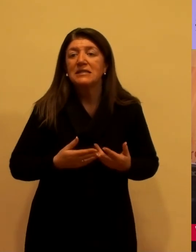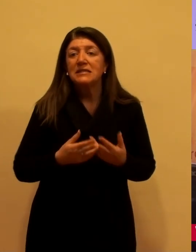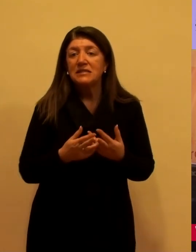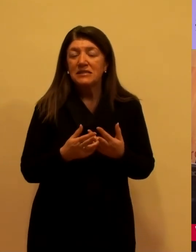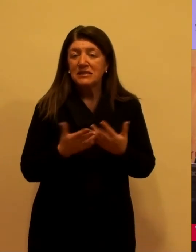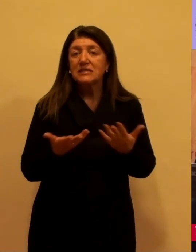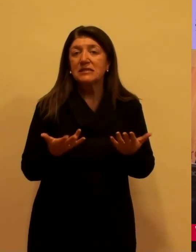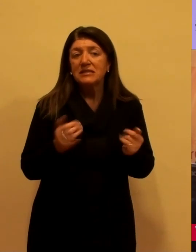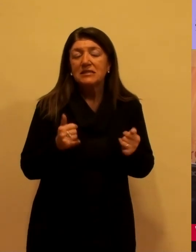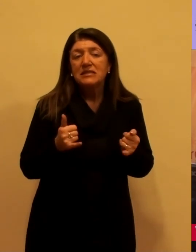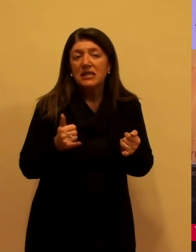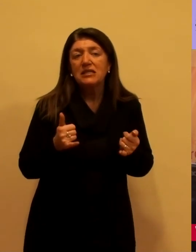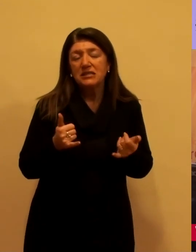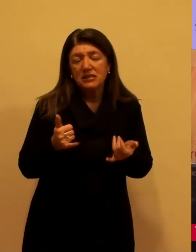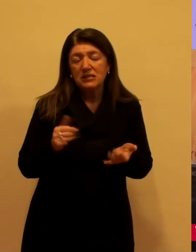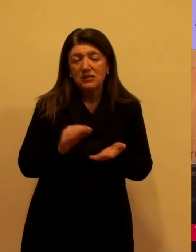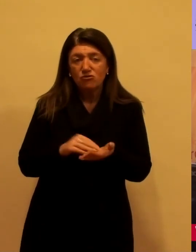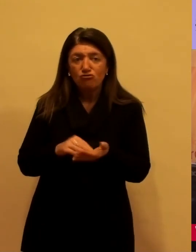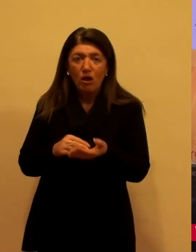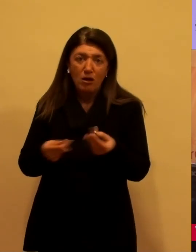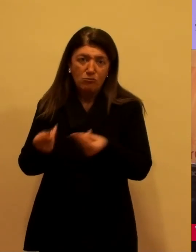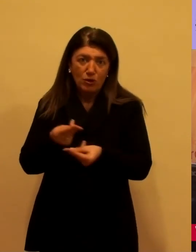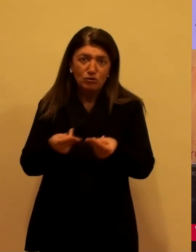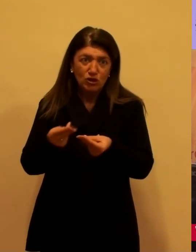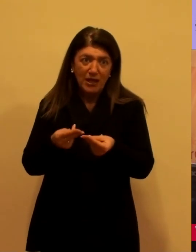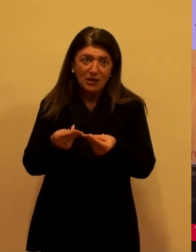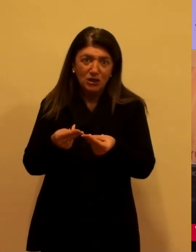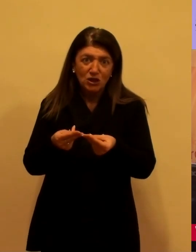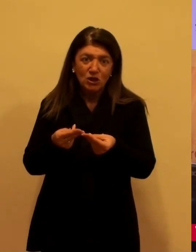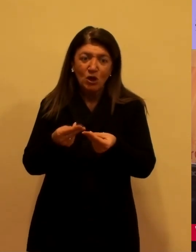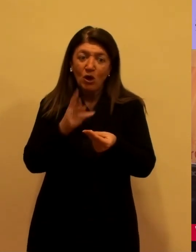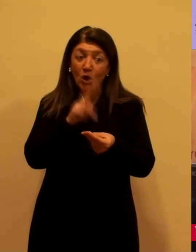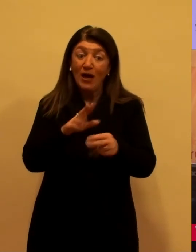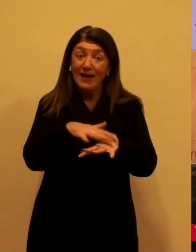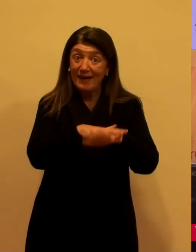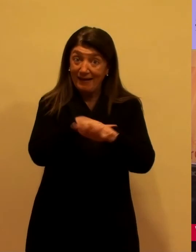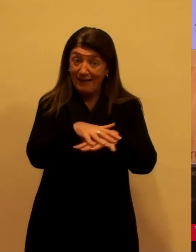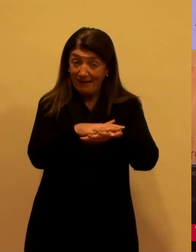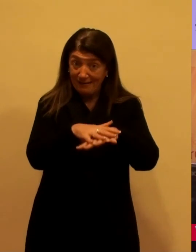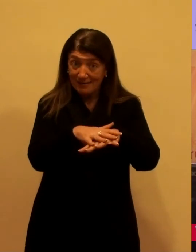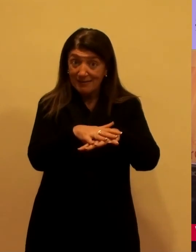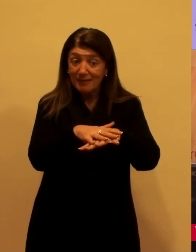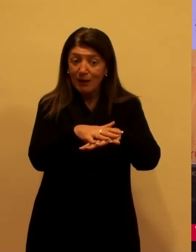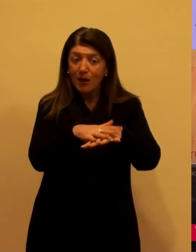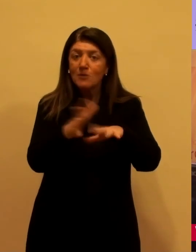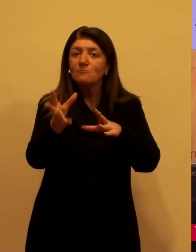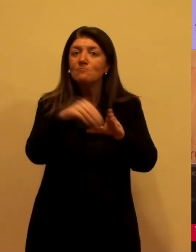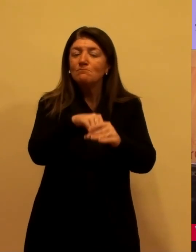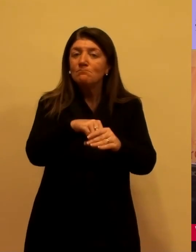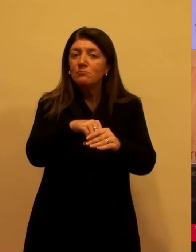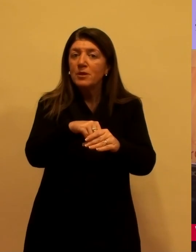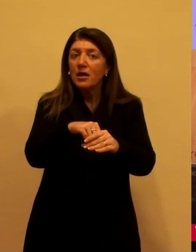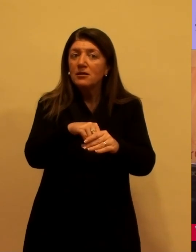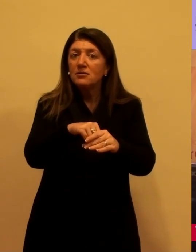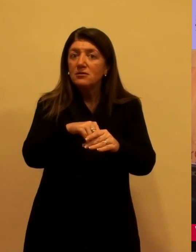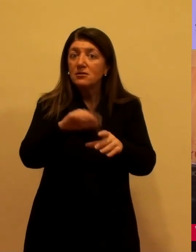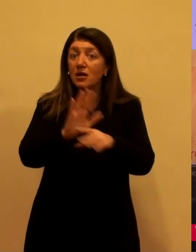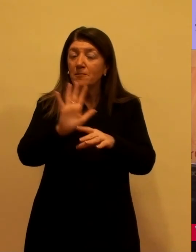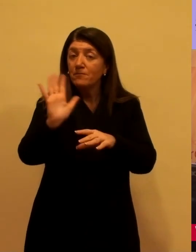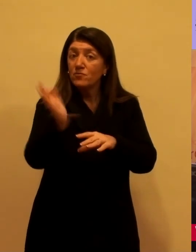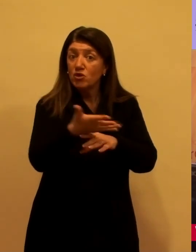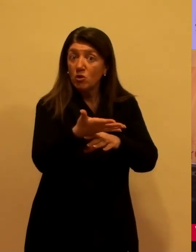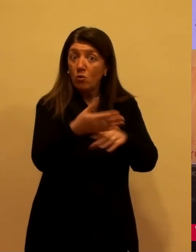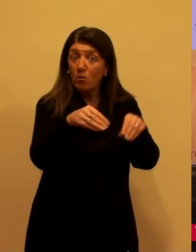vuoi. Beh, sì, c'è questo progetto appunto di rete che comprende dunque cinque